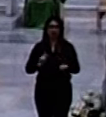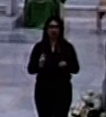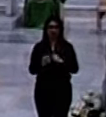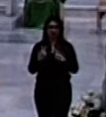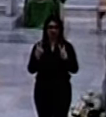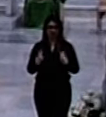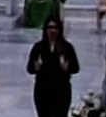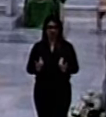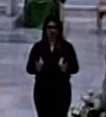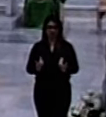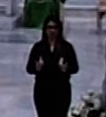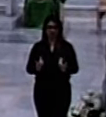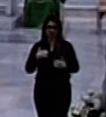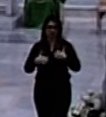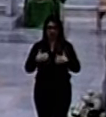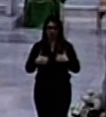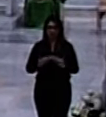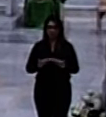Allora, amici,